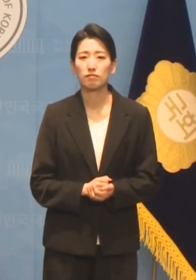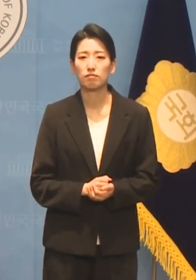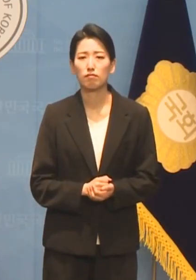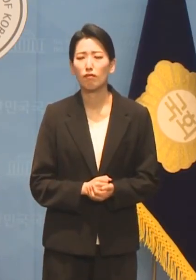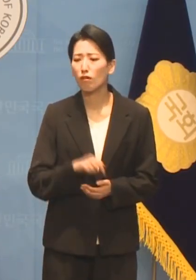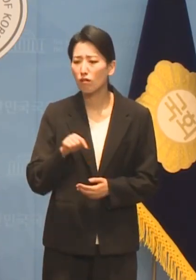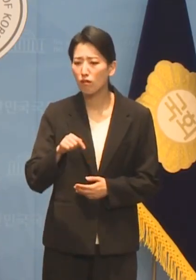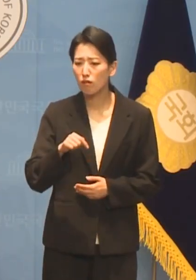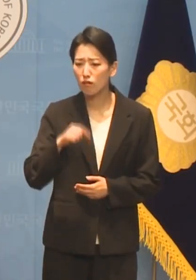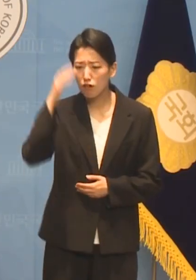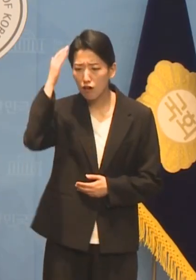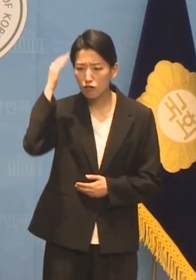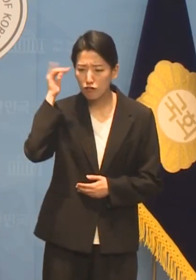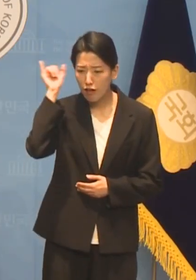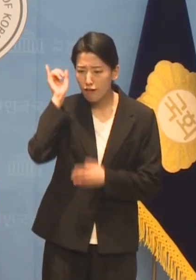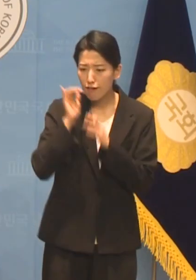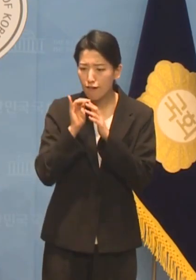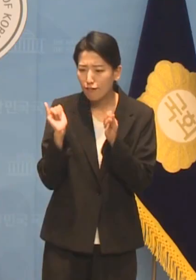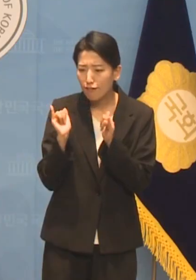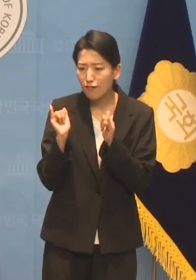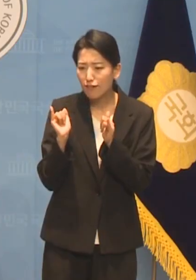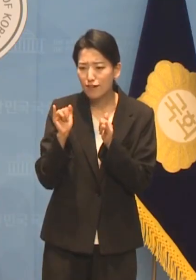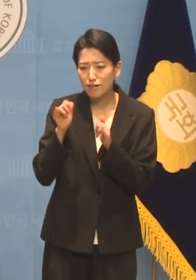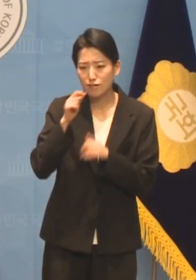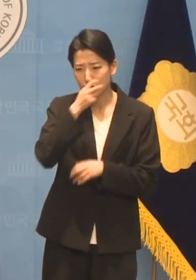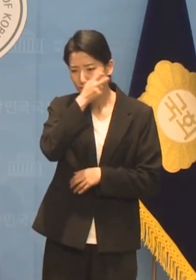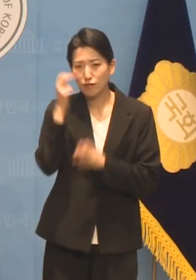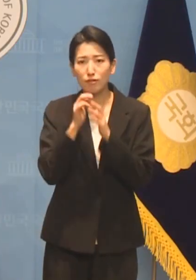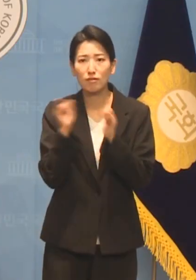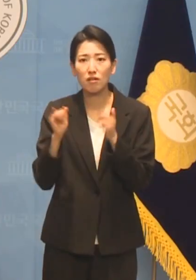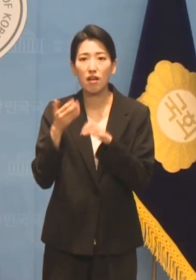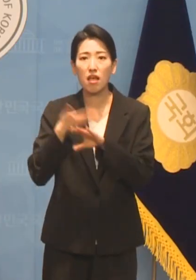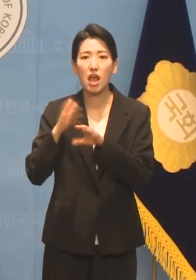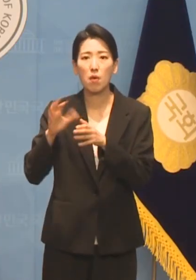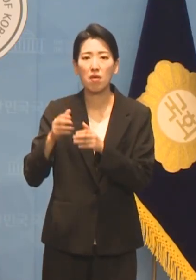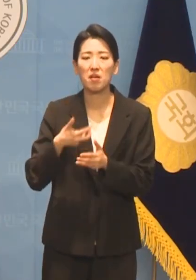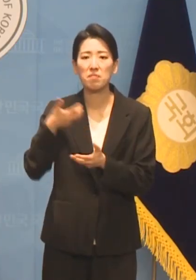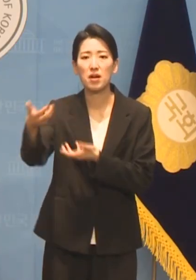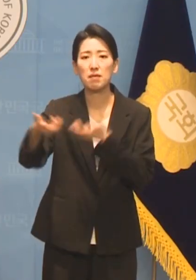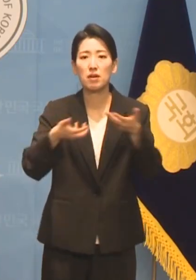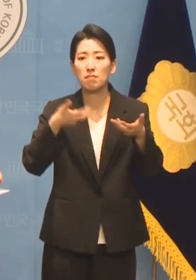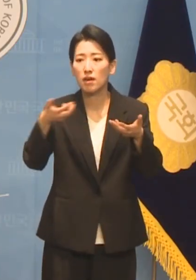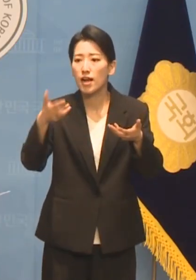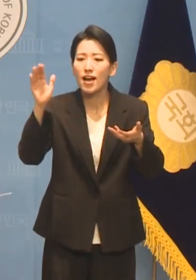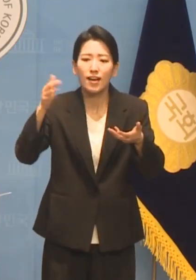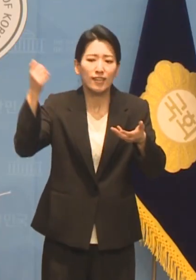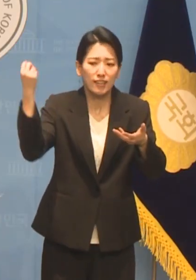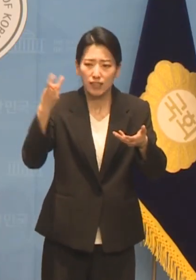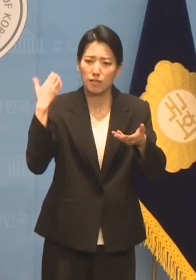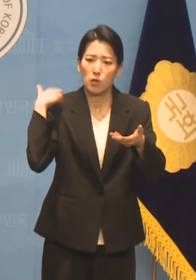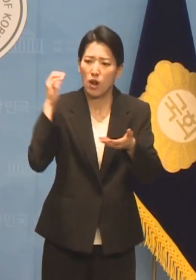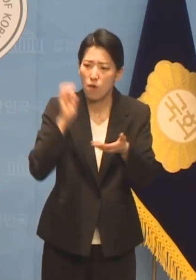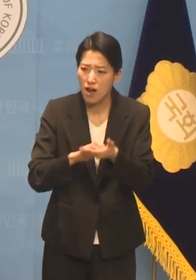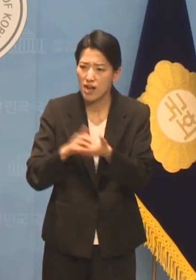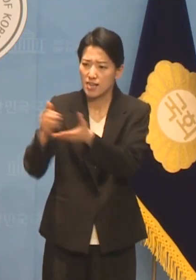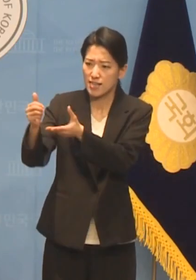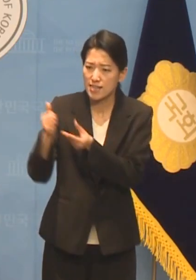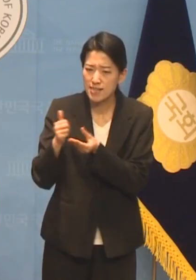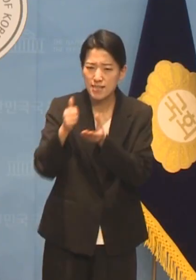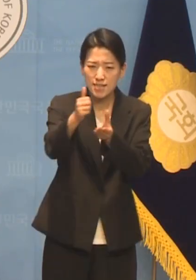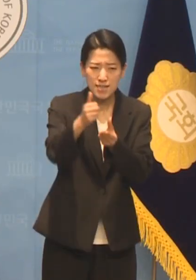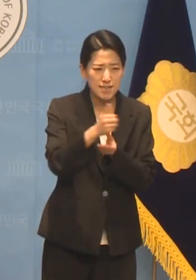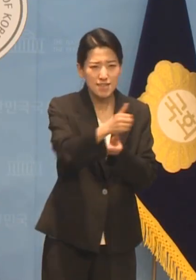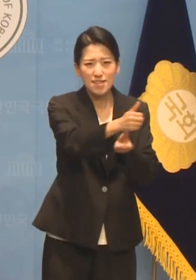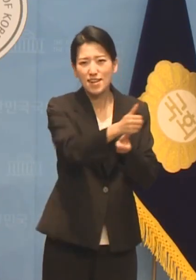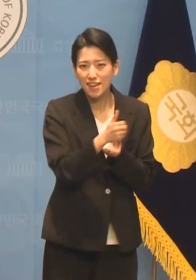우리 최고의 AI 인재들이 다시 조국으로 돌아와 핵심적인 역할을 할 수 있도록 세계 최고 수준의